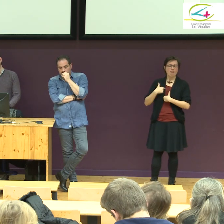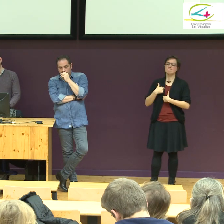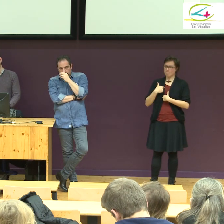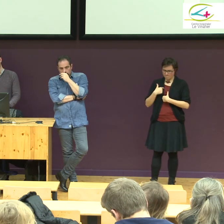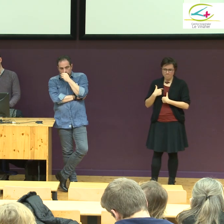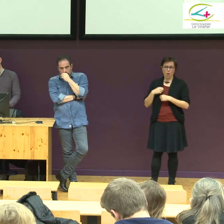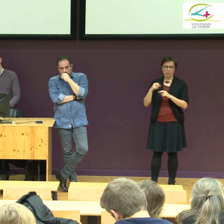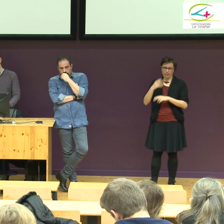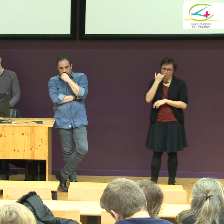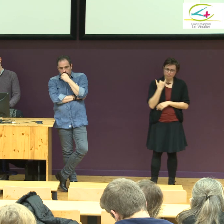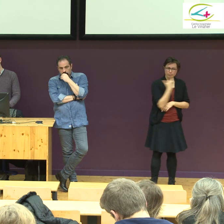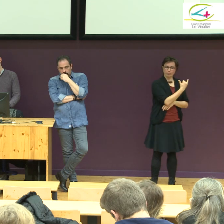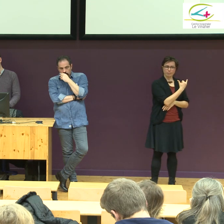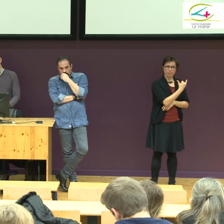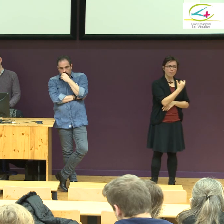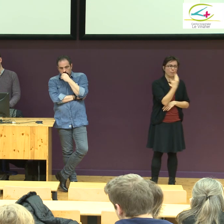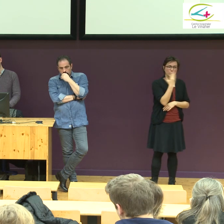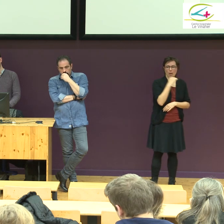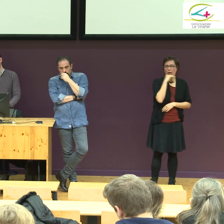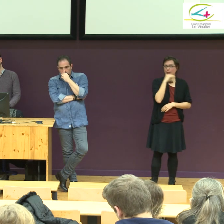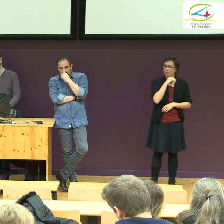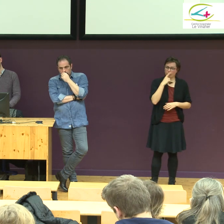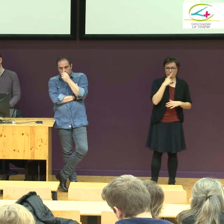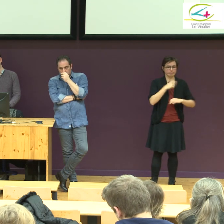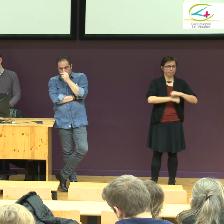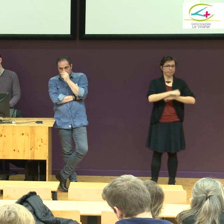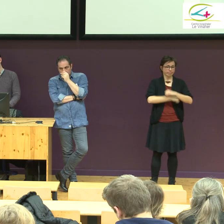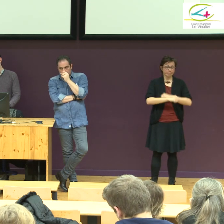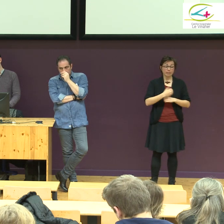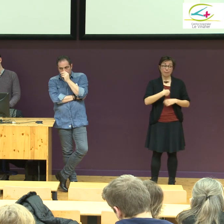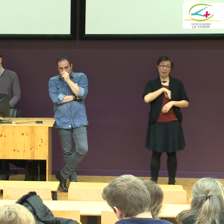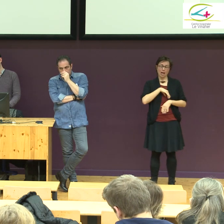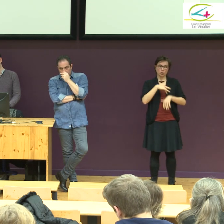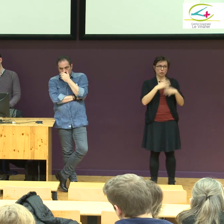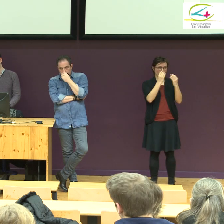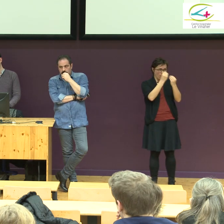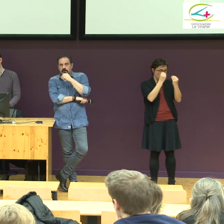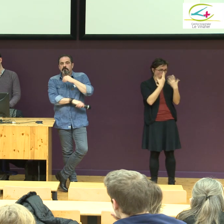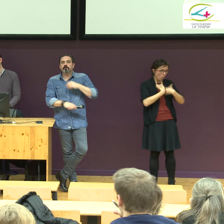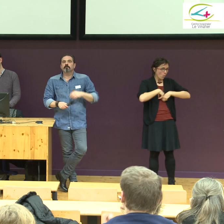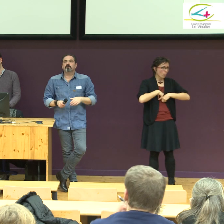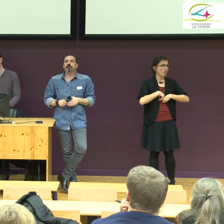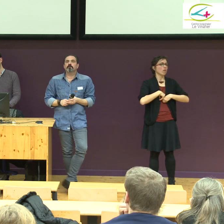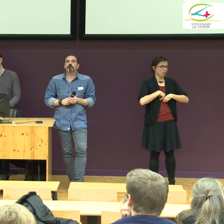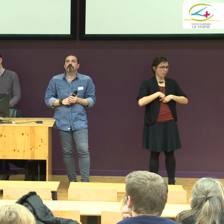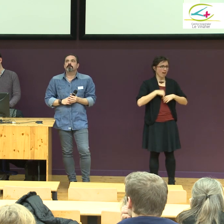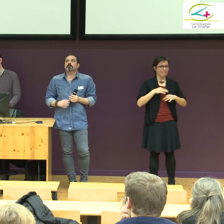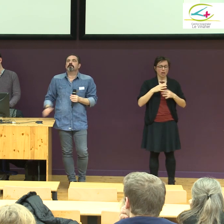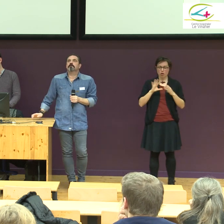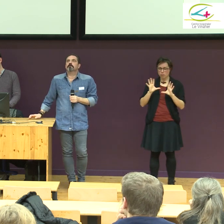charge qui nécessitait d'être rapide, le fait d'avoir eu cette formation leur permettait d'avoir un